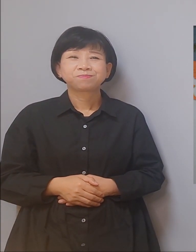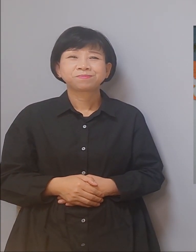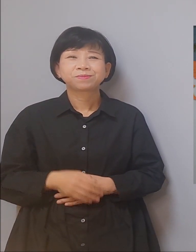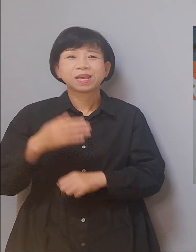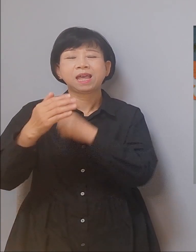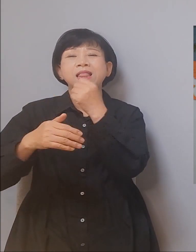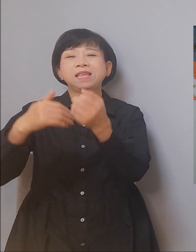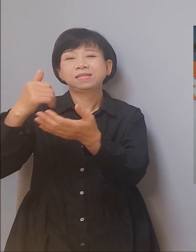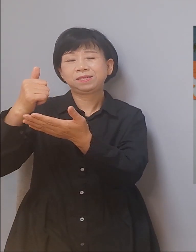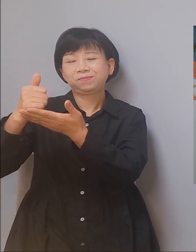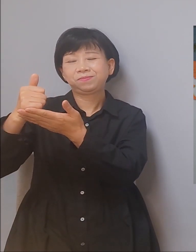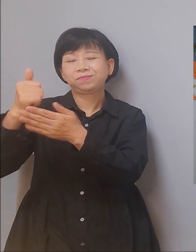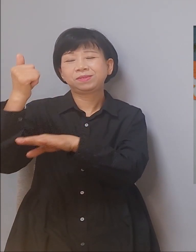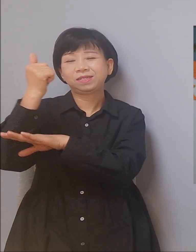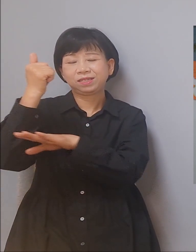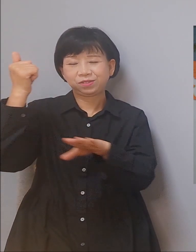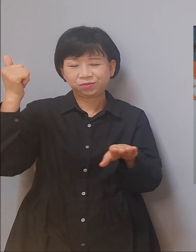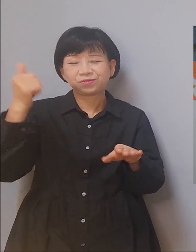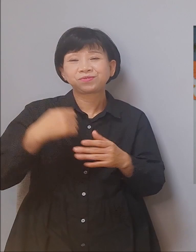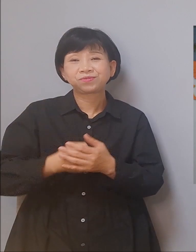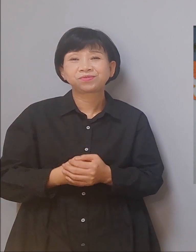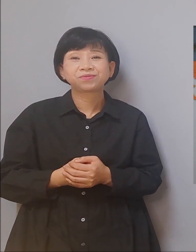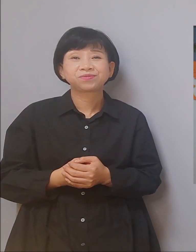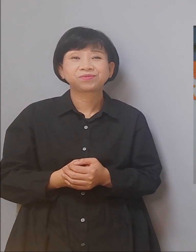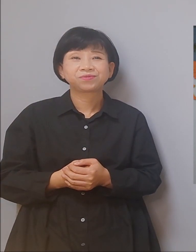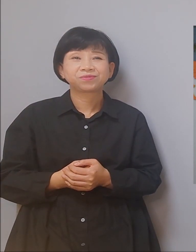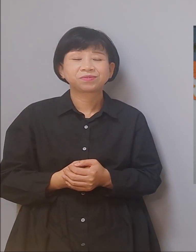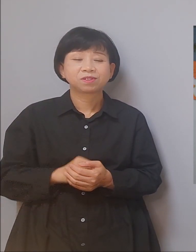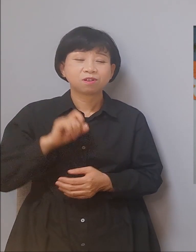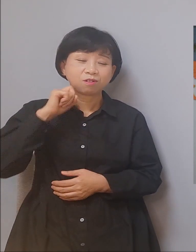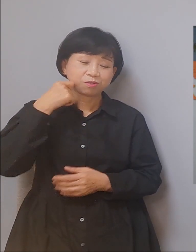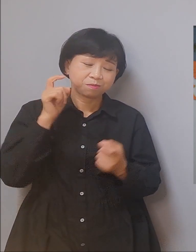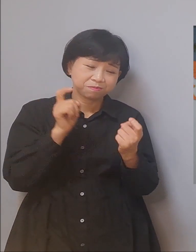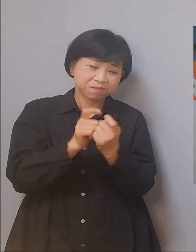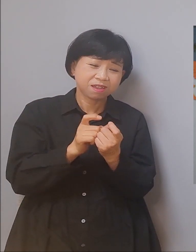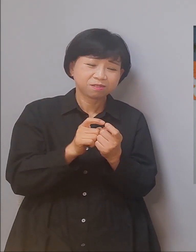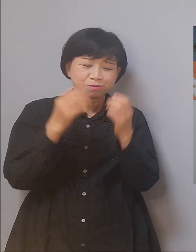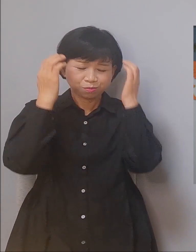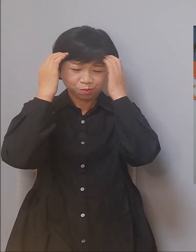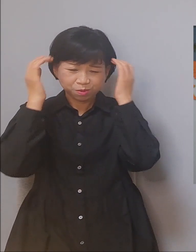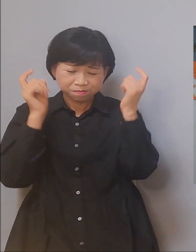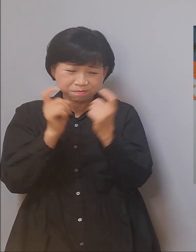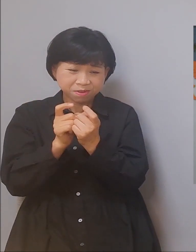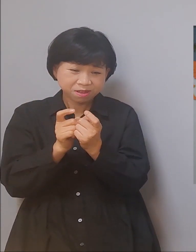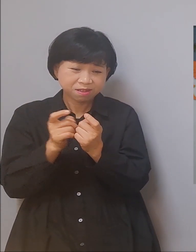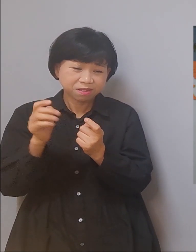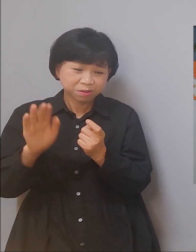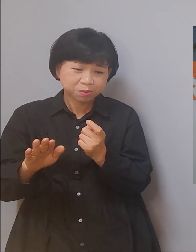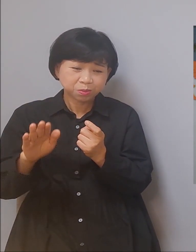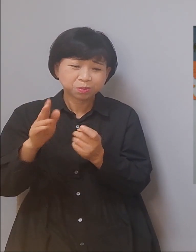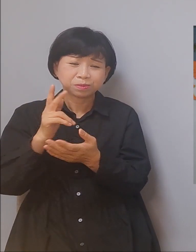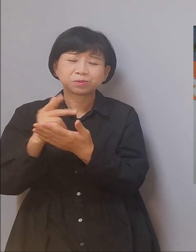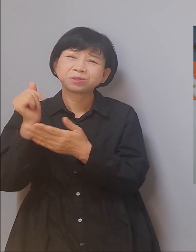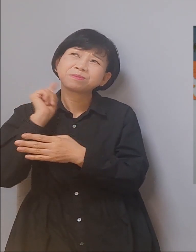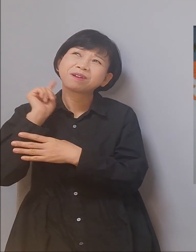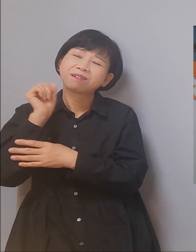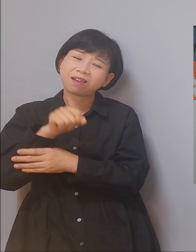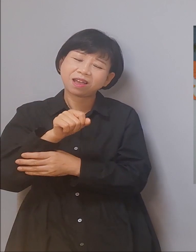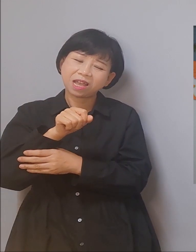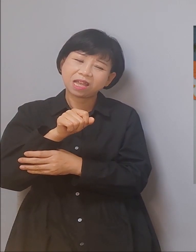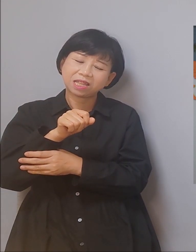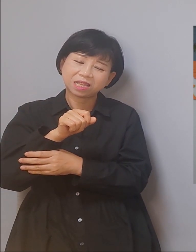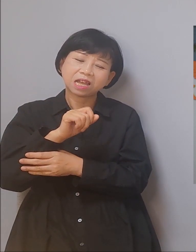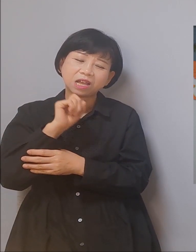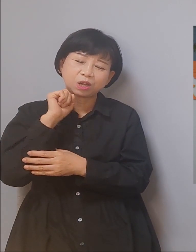아니라 나에게 역경이 찾아오더라도, 시련이 찾아오더라도 사랑하시는 주님이 나에게 허락하신 그